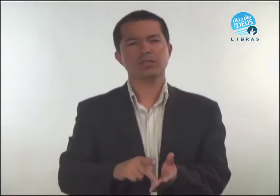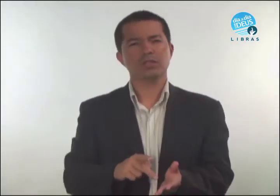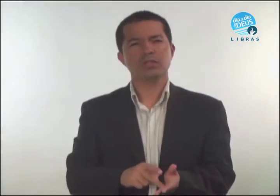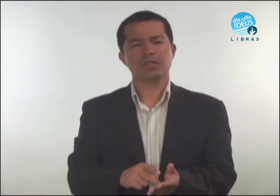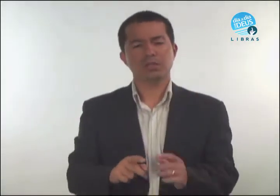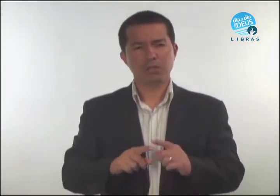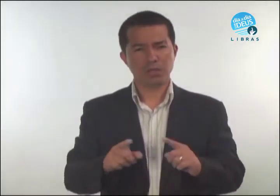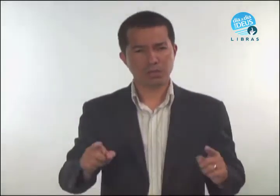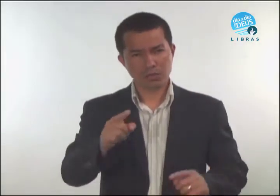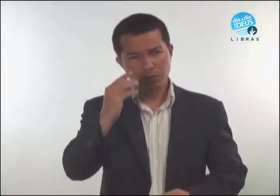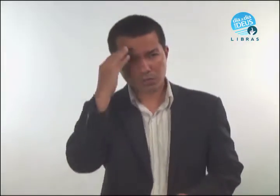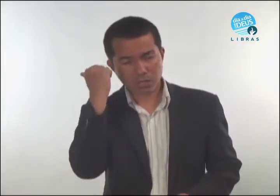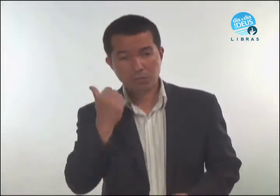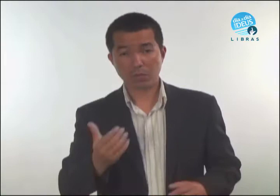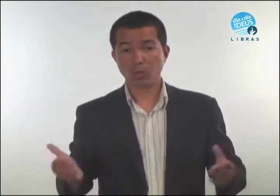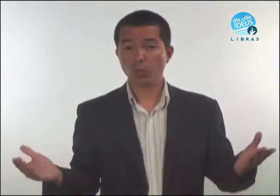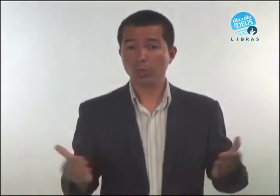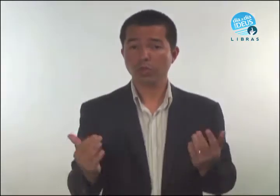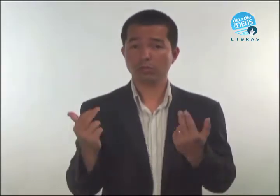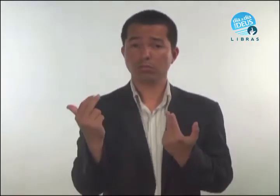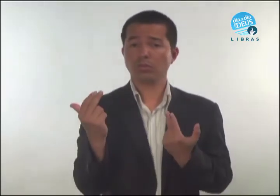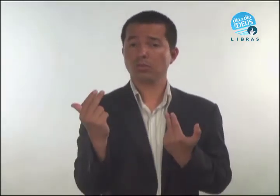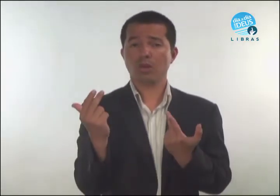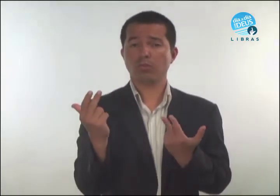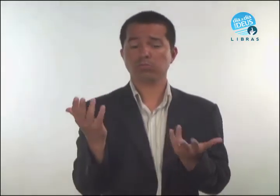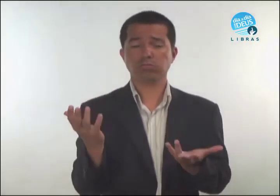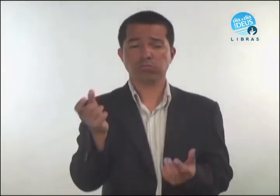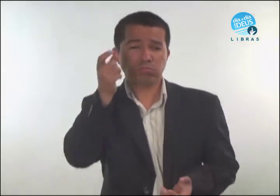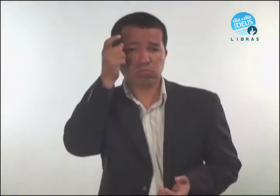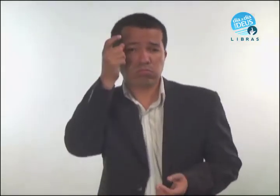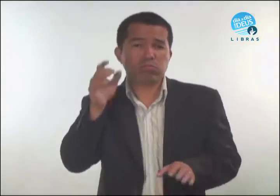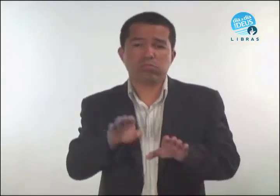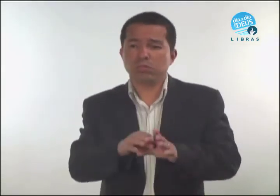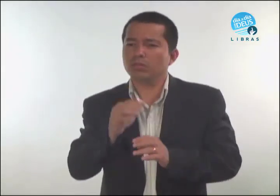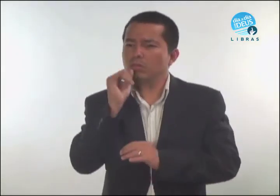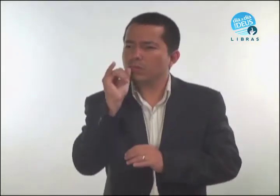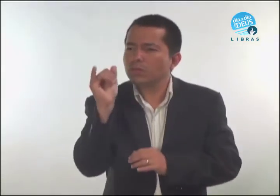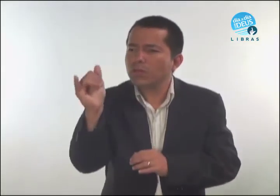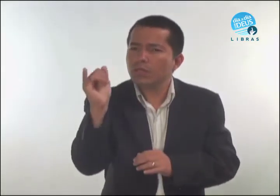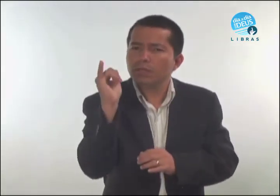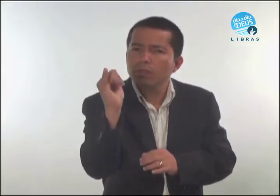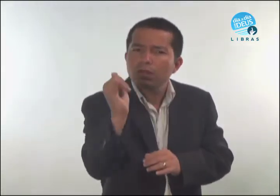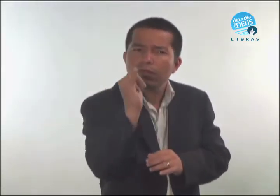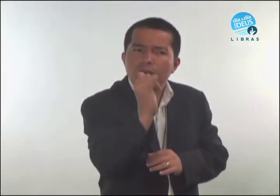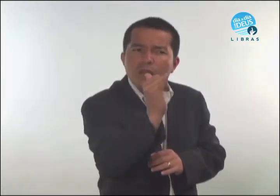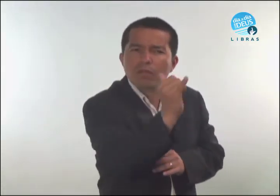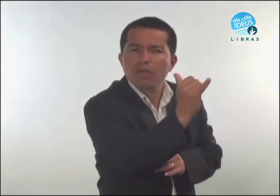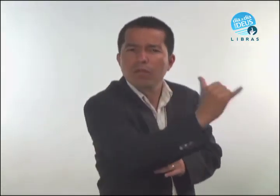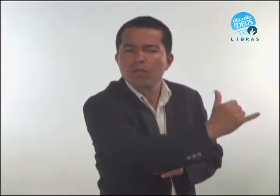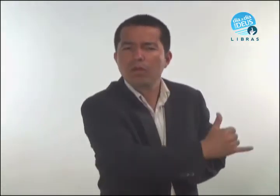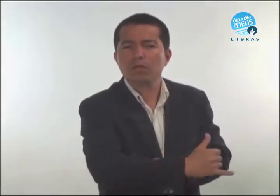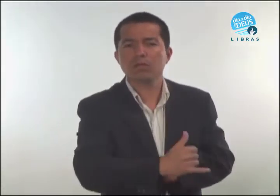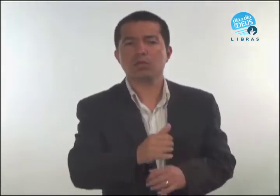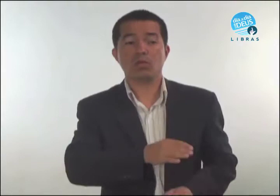E sabe, queridos, esse é o mesmo tipo de sentimento que Satanás continua a colocar na mente e no coração de muitas pessoas.